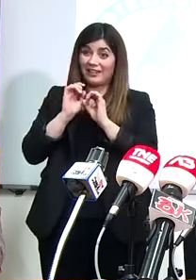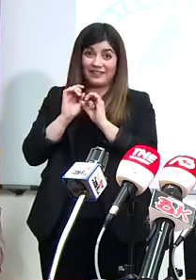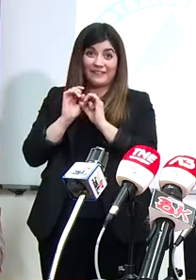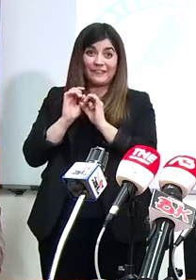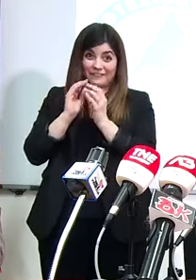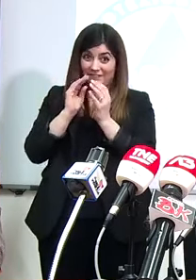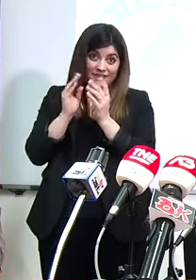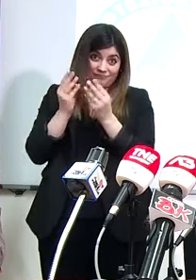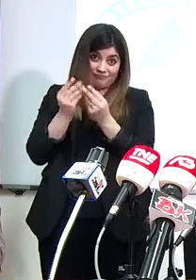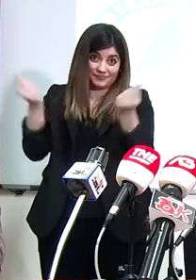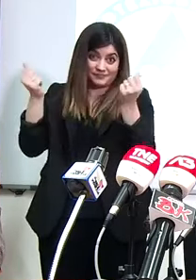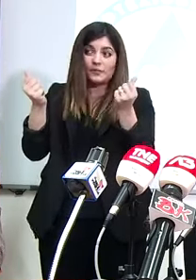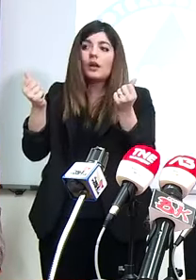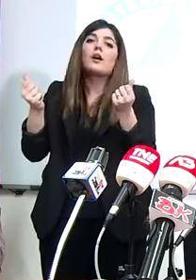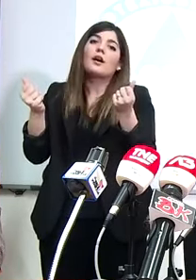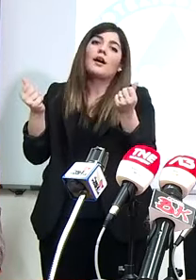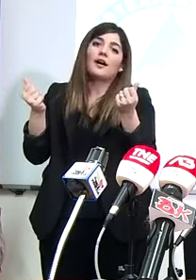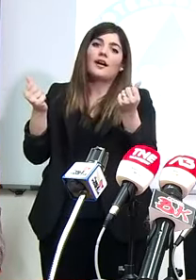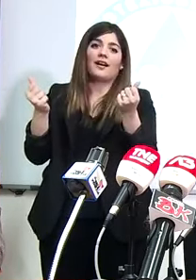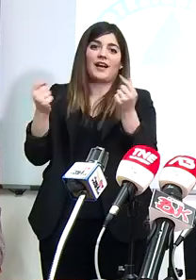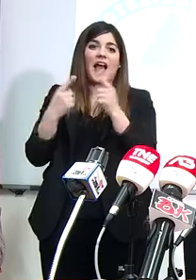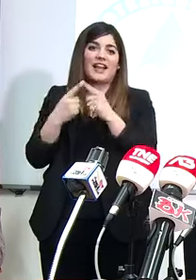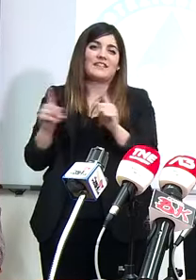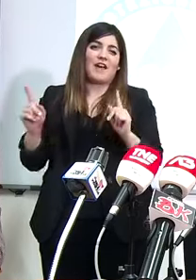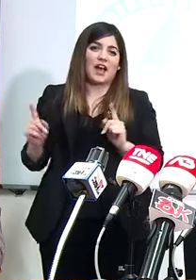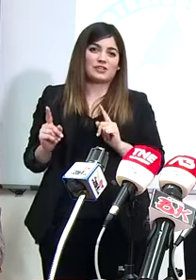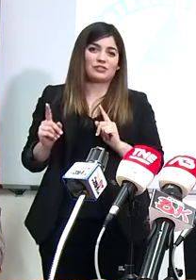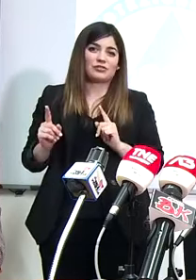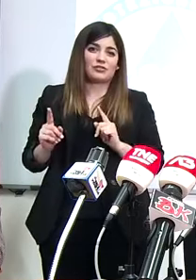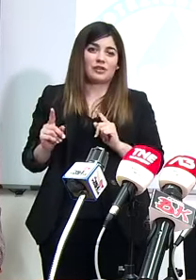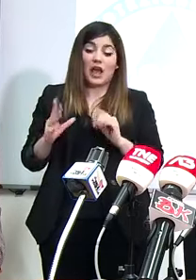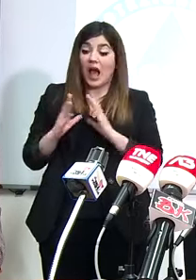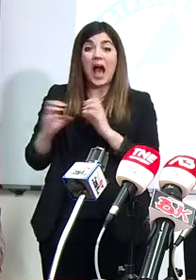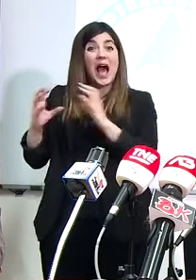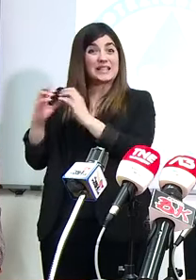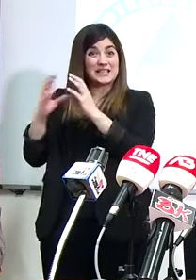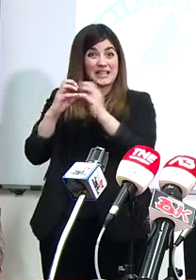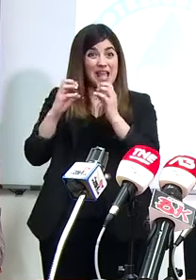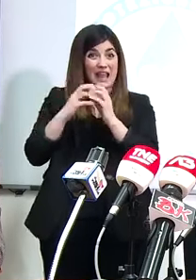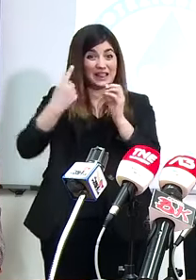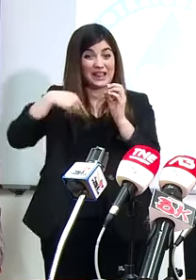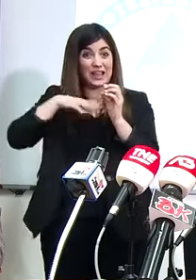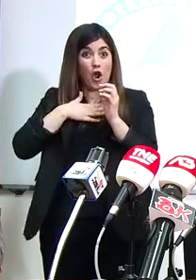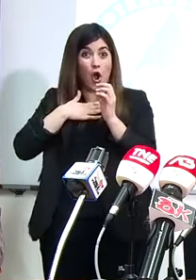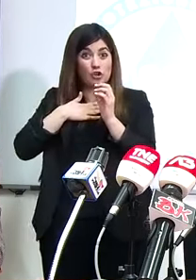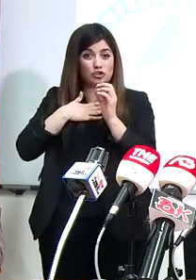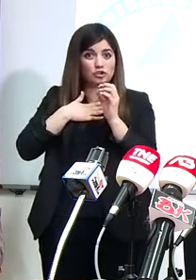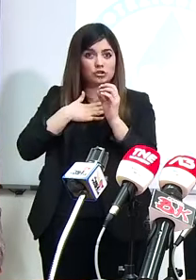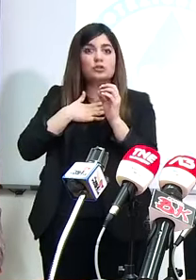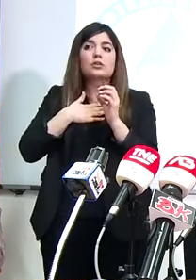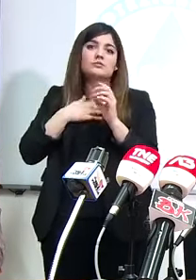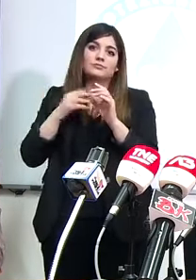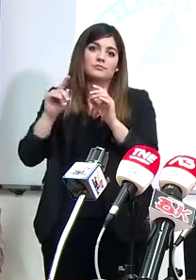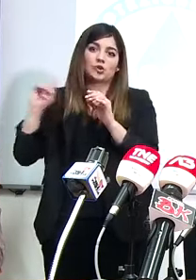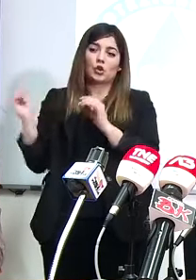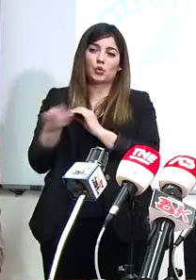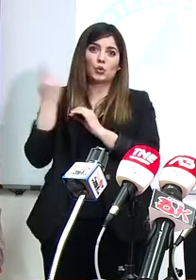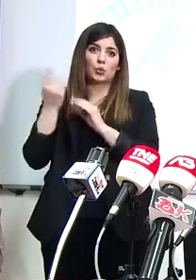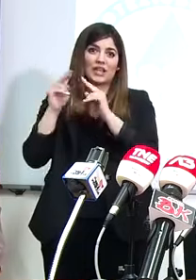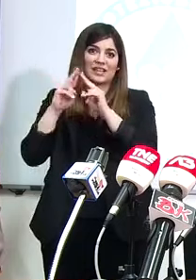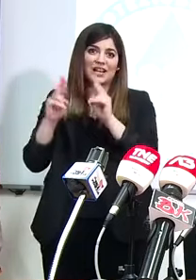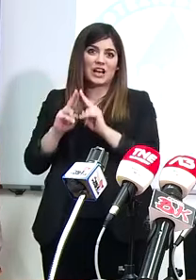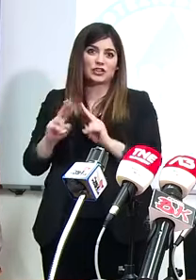avere non vi parlo delle imprese che da noi sono sostanzialmente tutti internazionalizzate o di prima mano